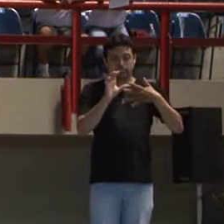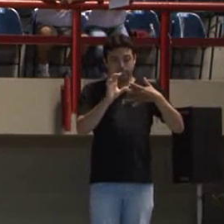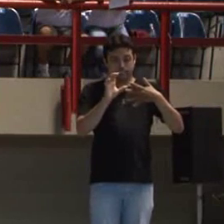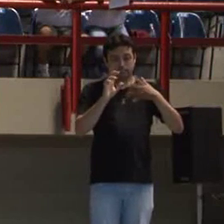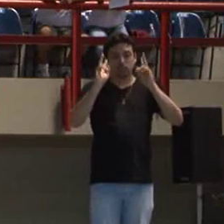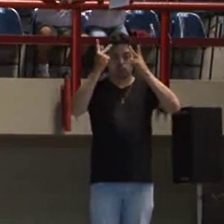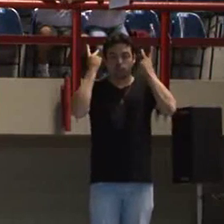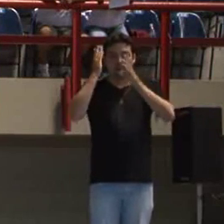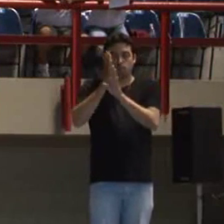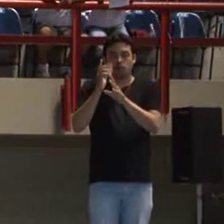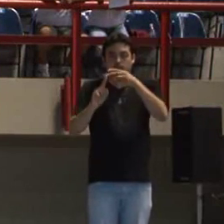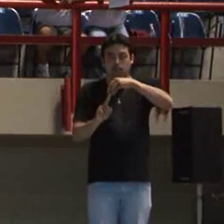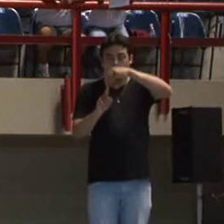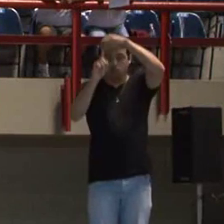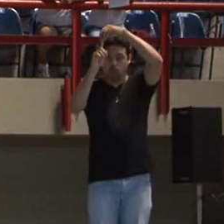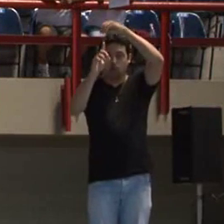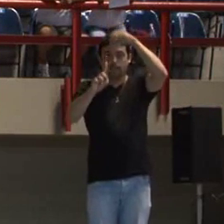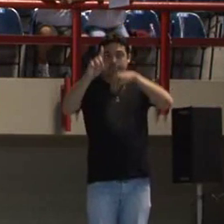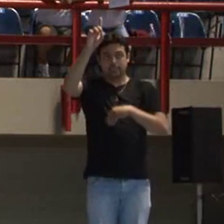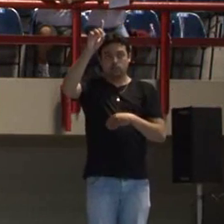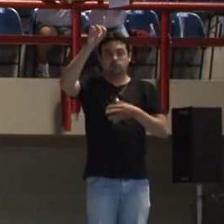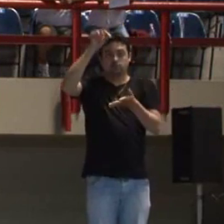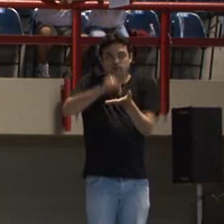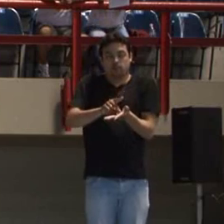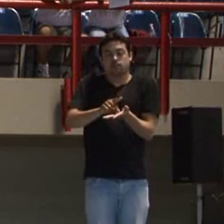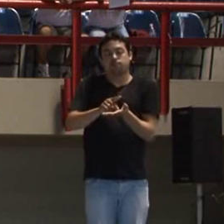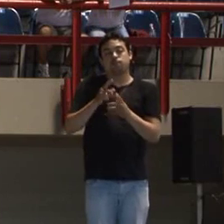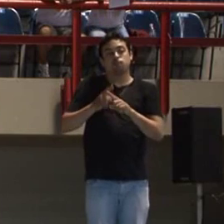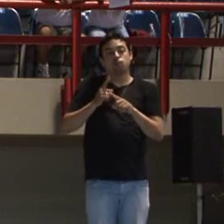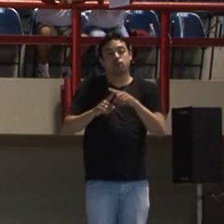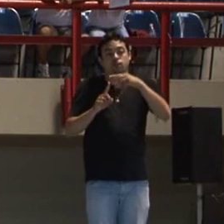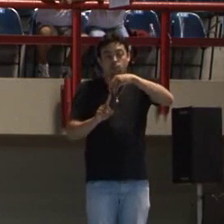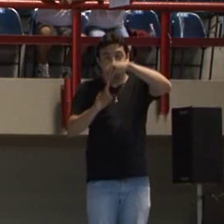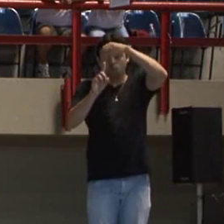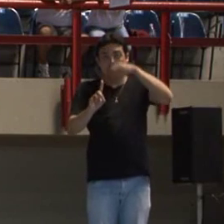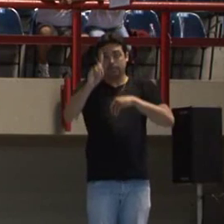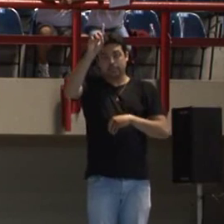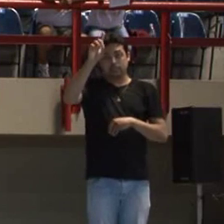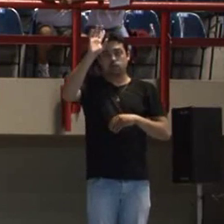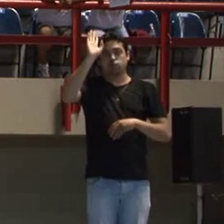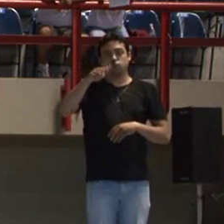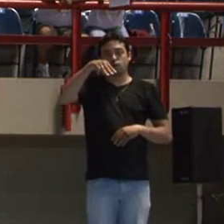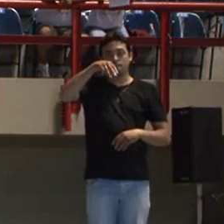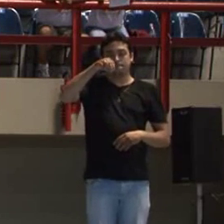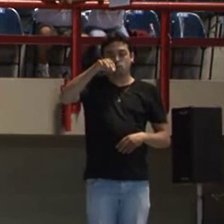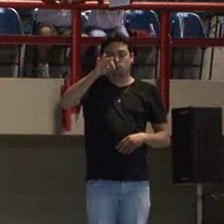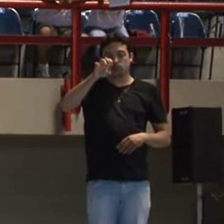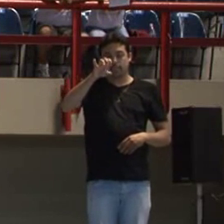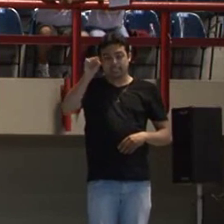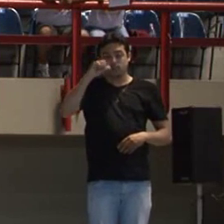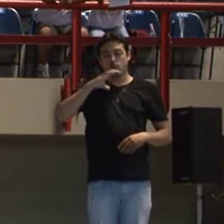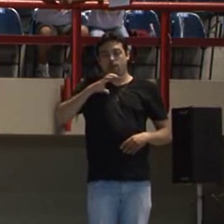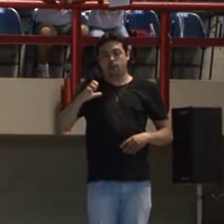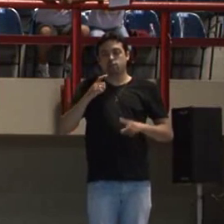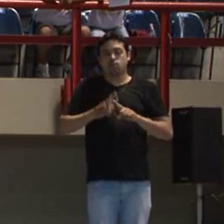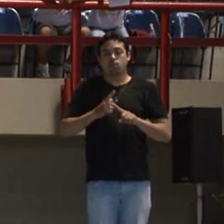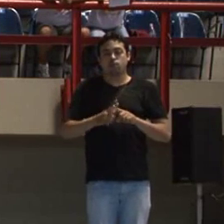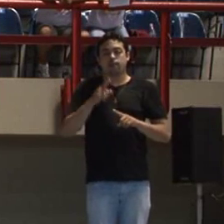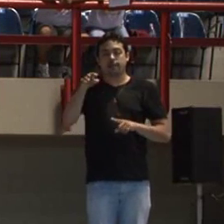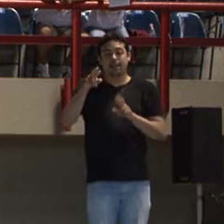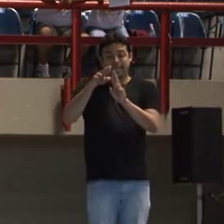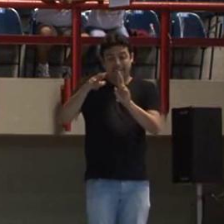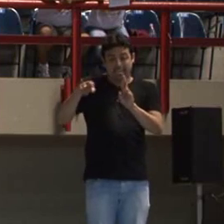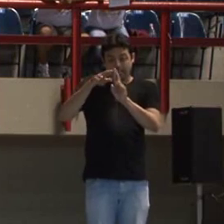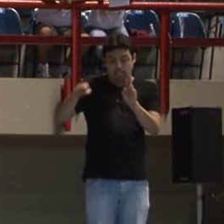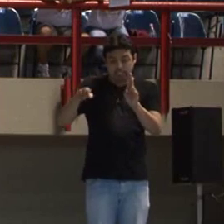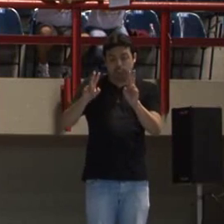pelo monoteísmo ético, verdadeiríssimo. Eles são monoteístas e é o monoteísmo ético. Como assim, professor? A religião para